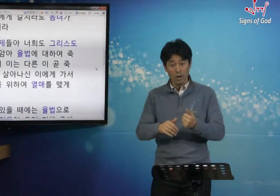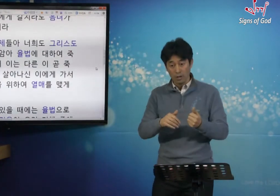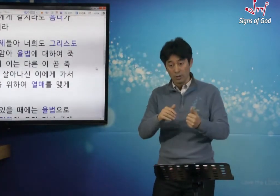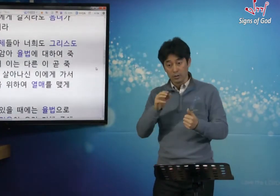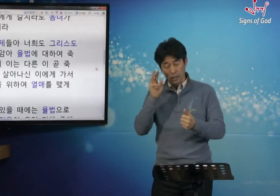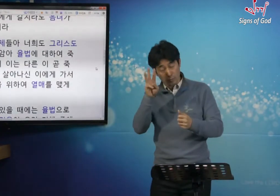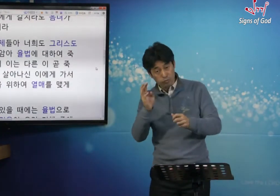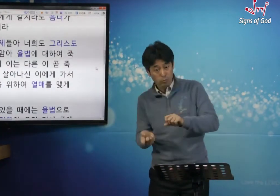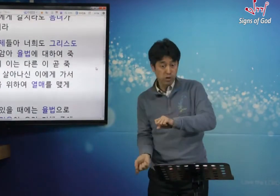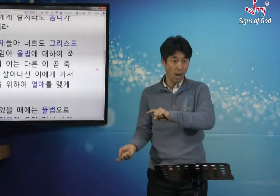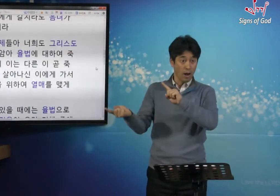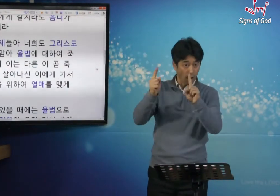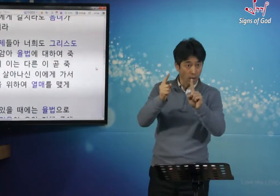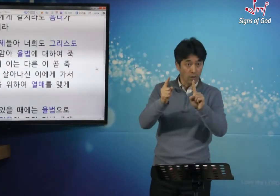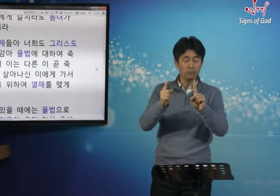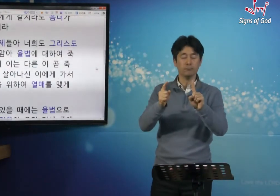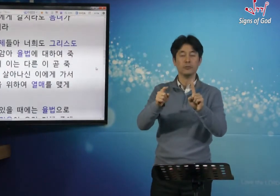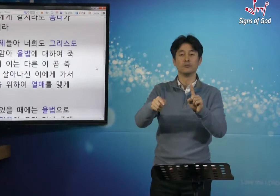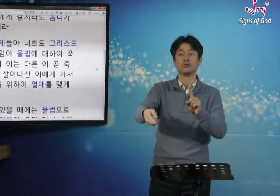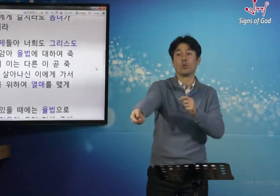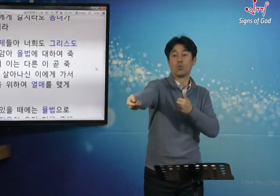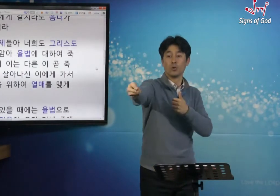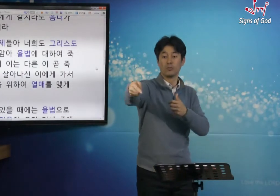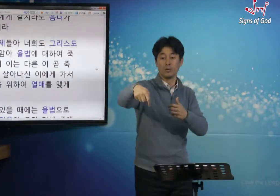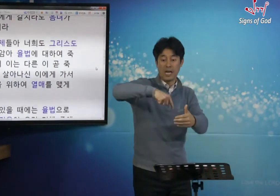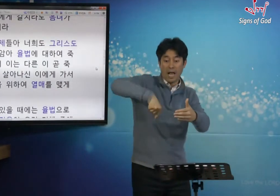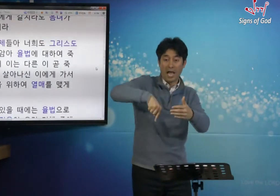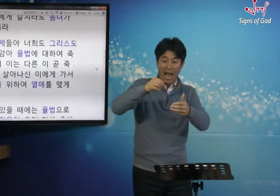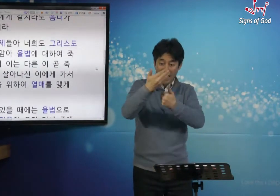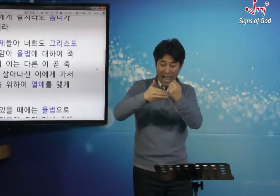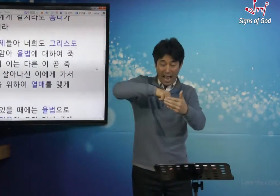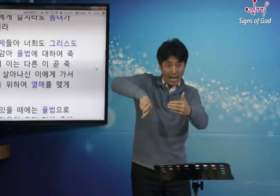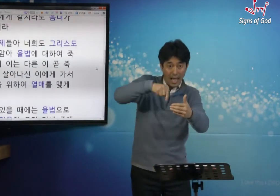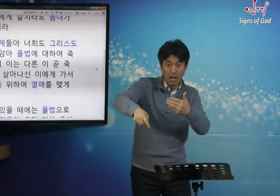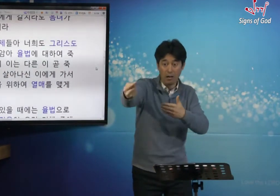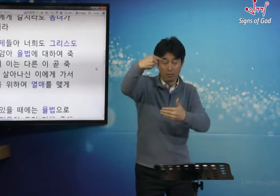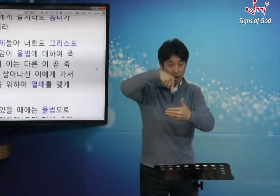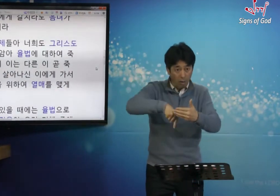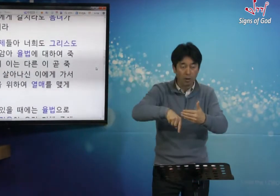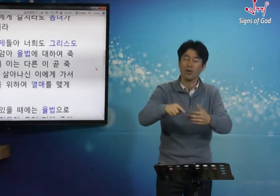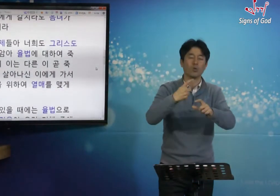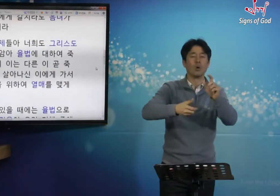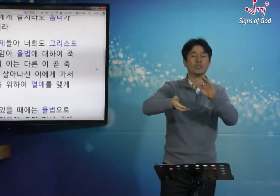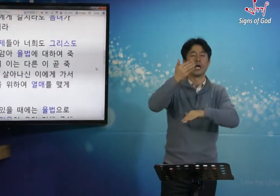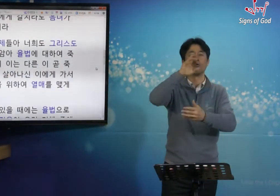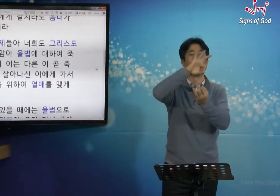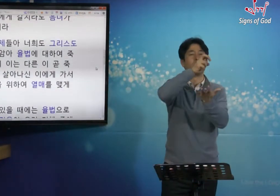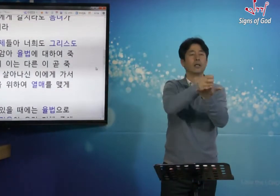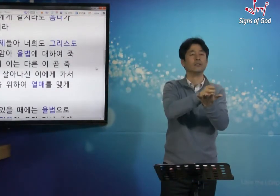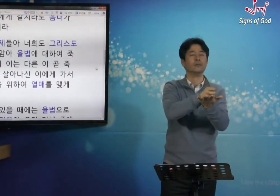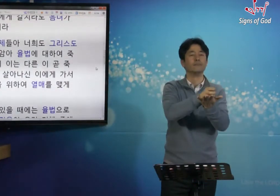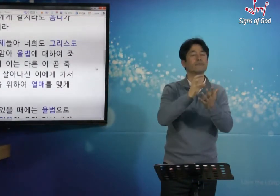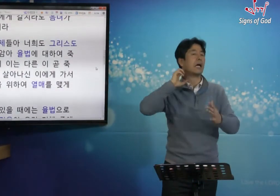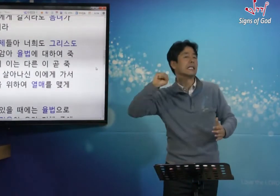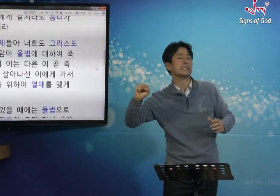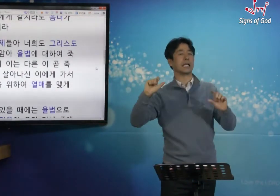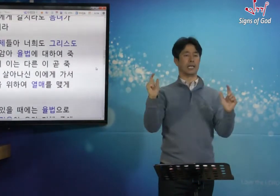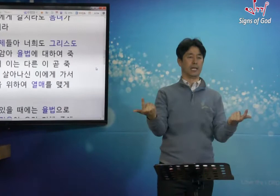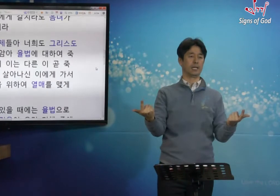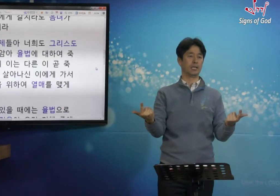그렇기 때문에 그러고 나서 사흘 후에 부활하신 후에 우리가 이제는 그 주님과 다